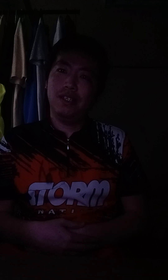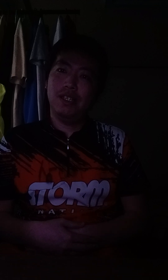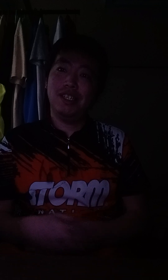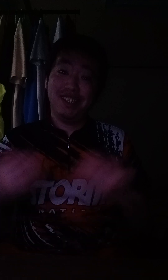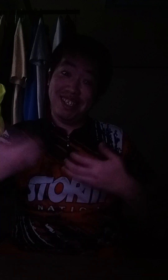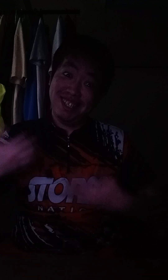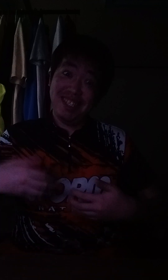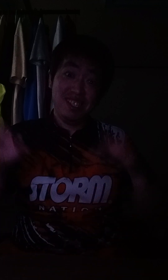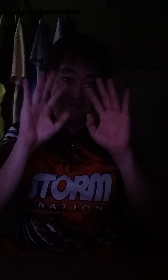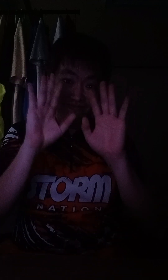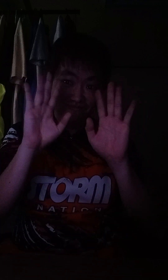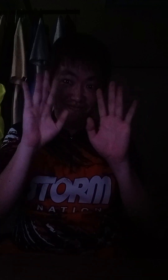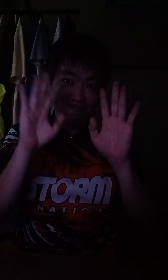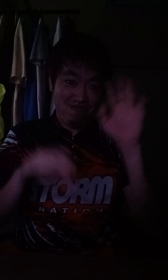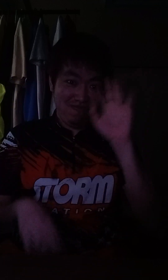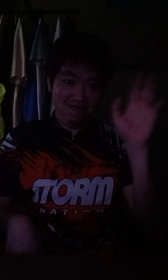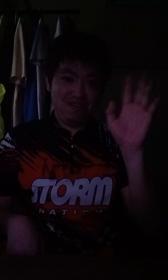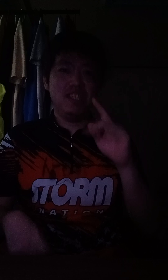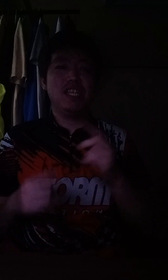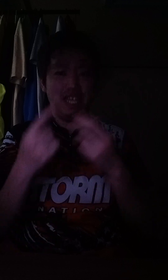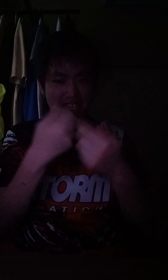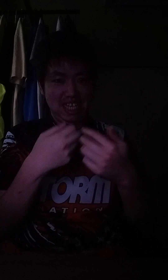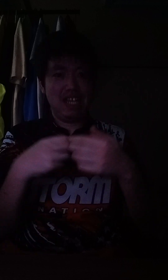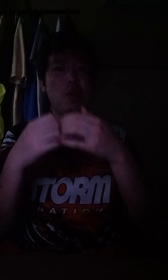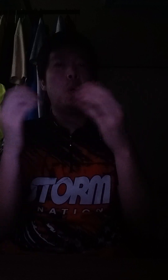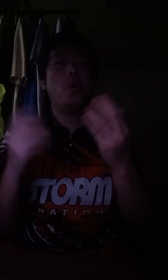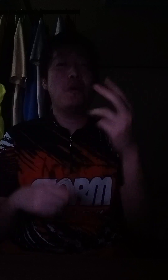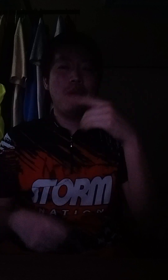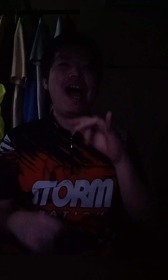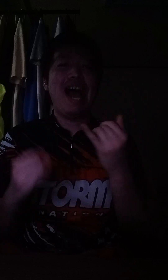반갑게 손을 흔들며 병원을 누비는 귀여운 꼬마 아가씨.